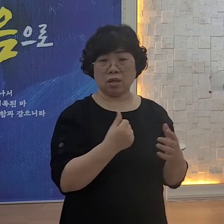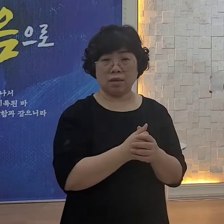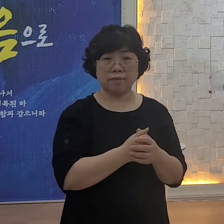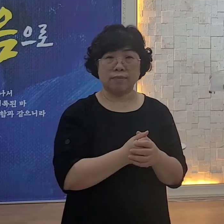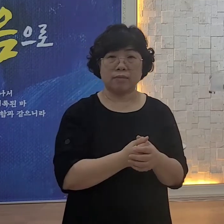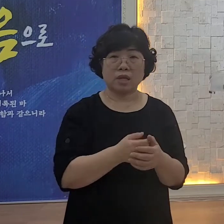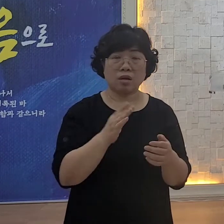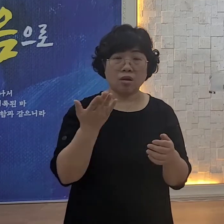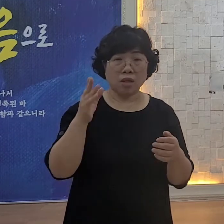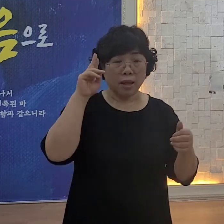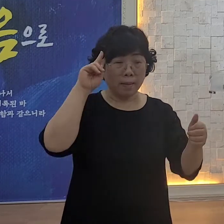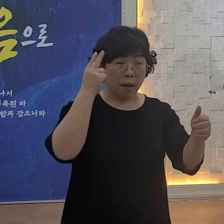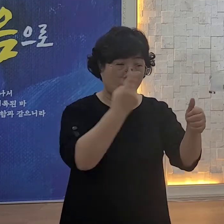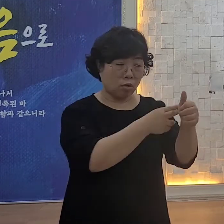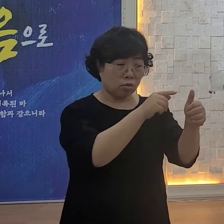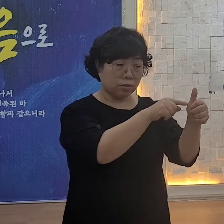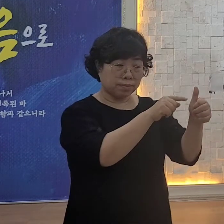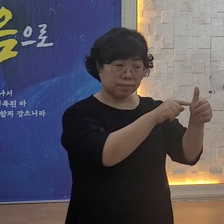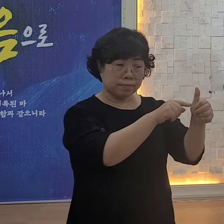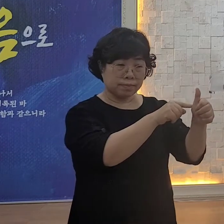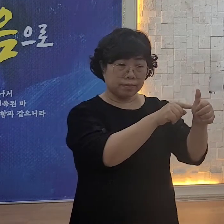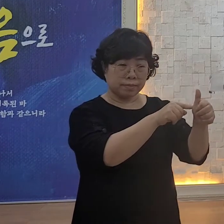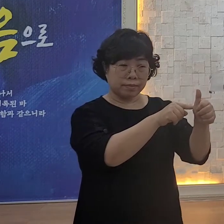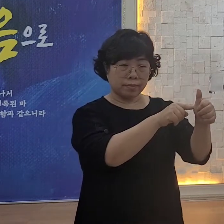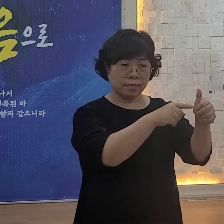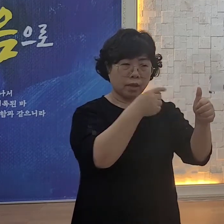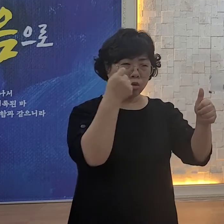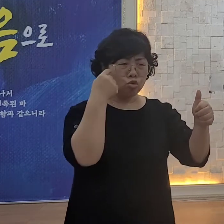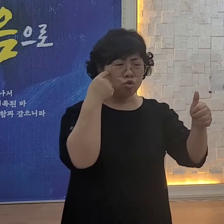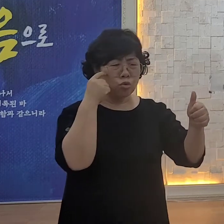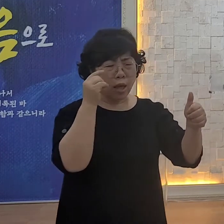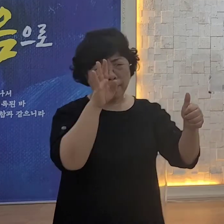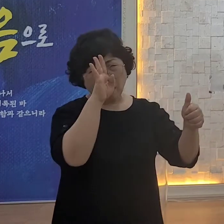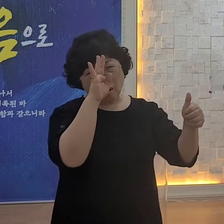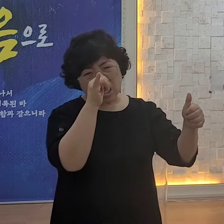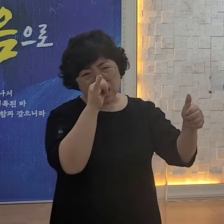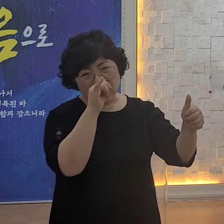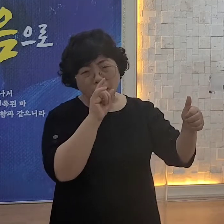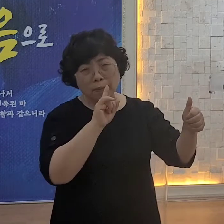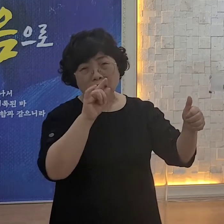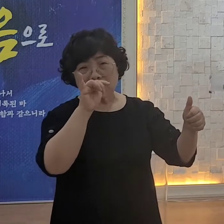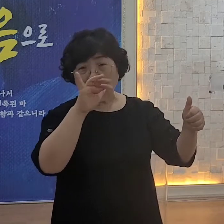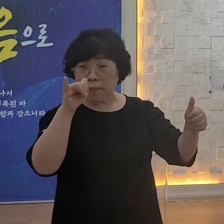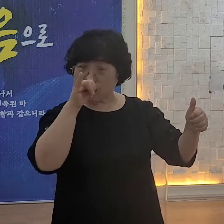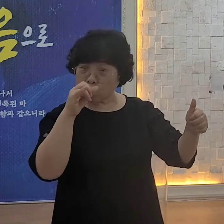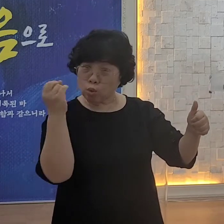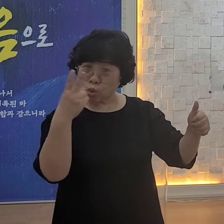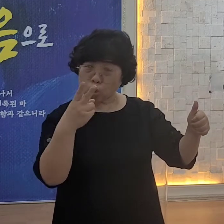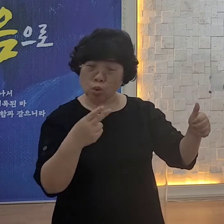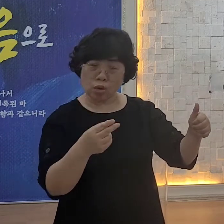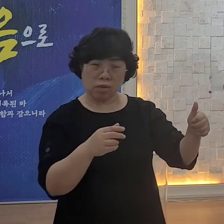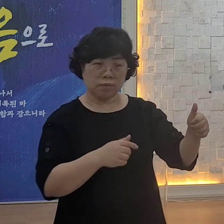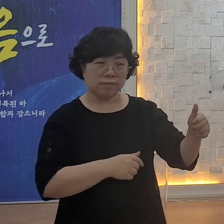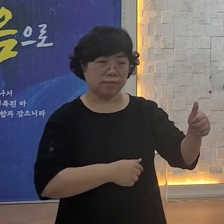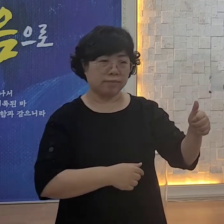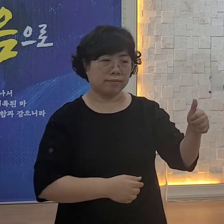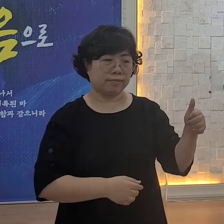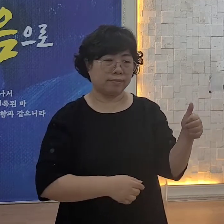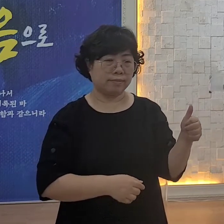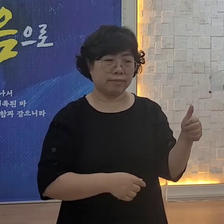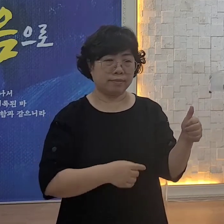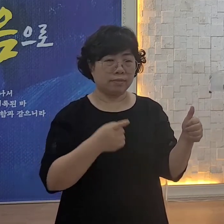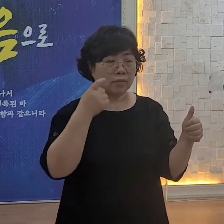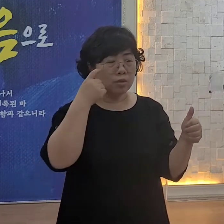추측하건대 어떤 사람은 안질, 눈에 이 병이 있었다. 눈이 잘 안 보였어요.